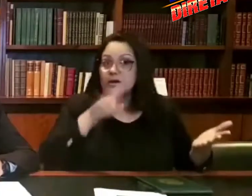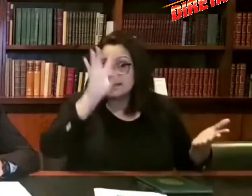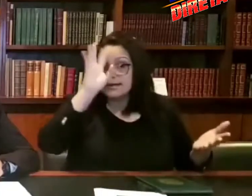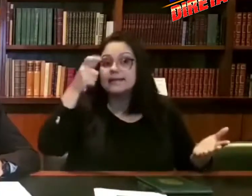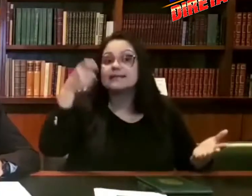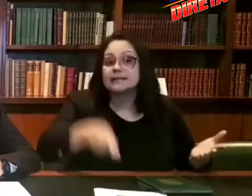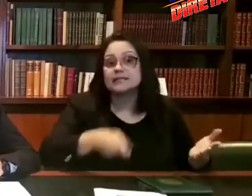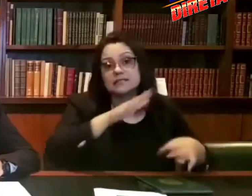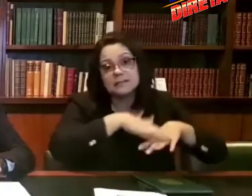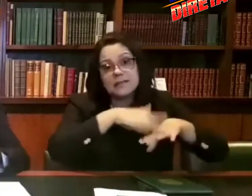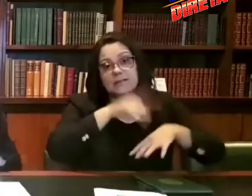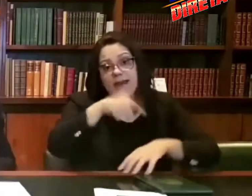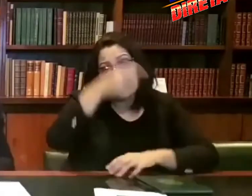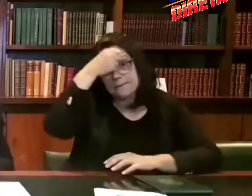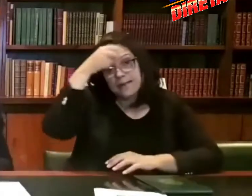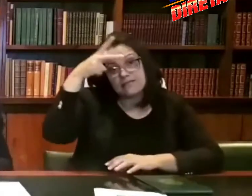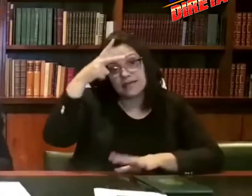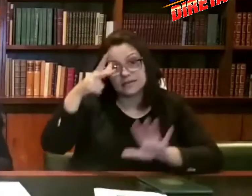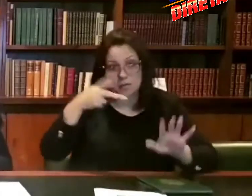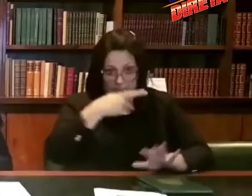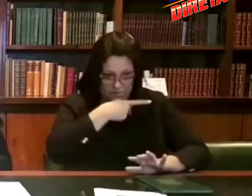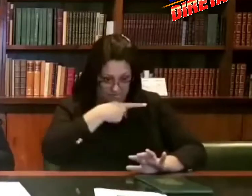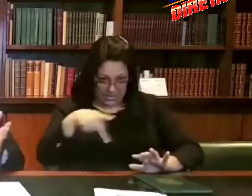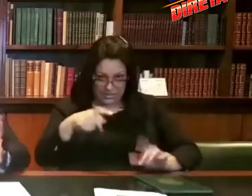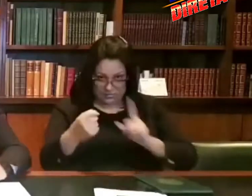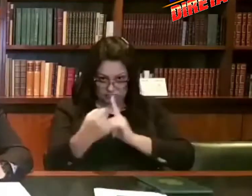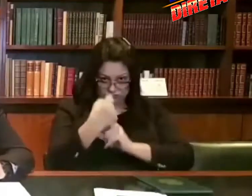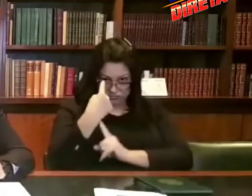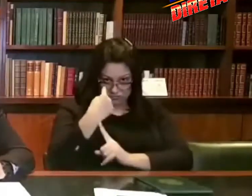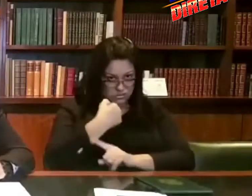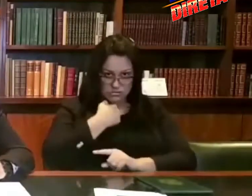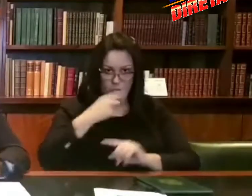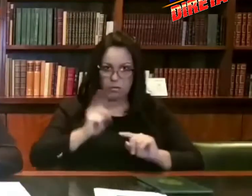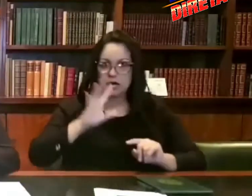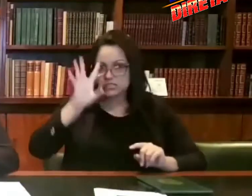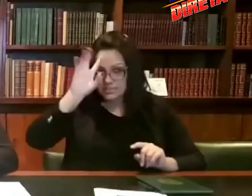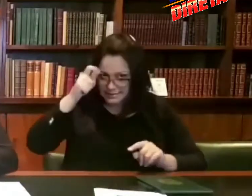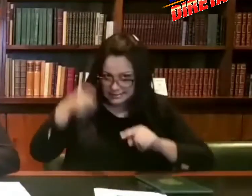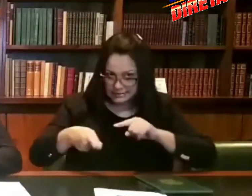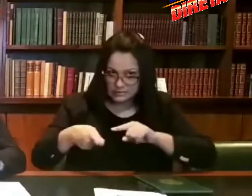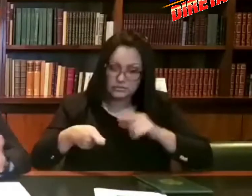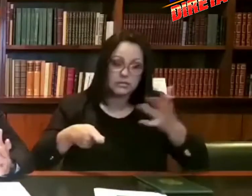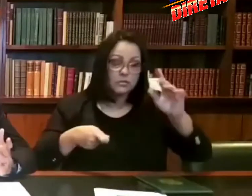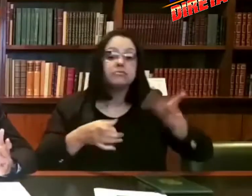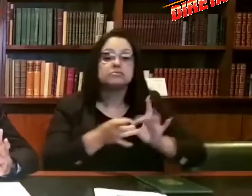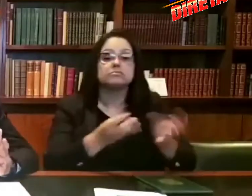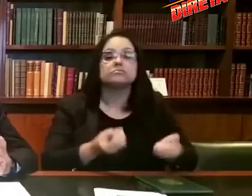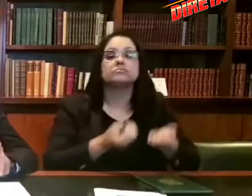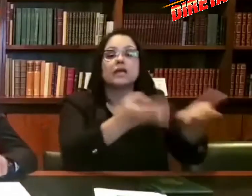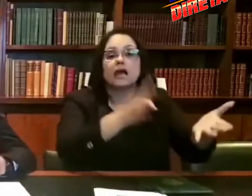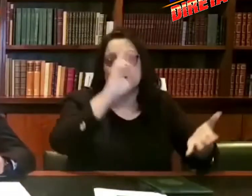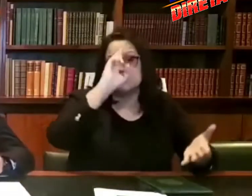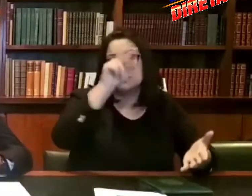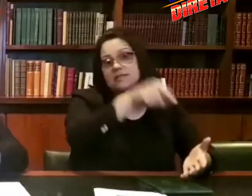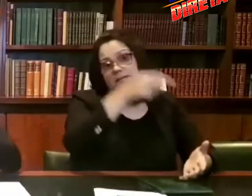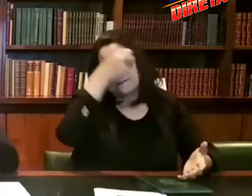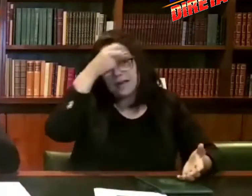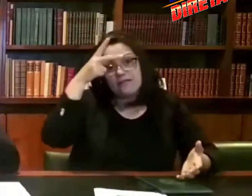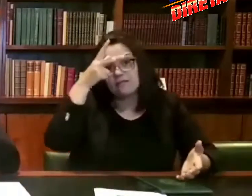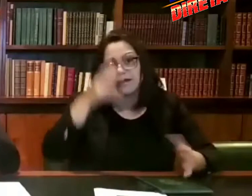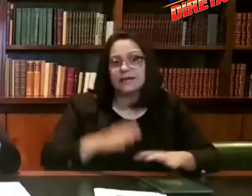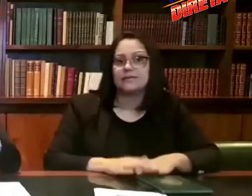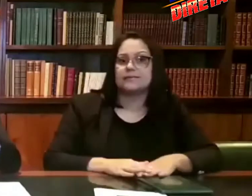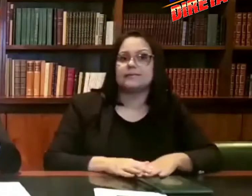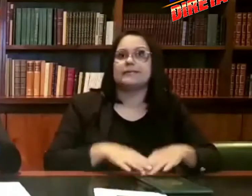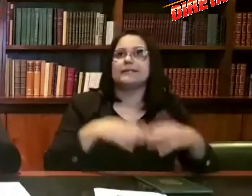decidir são os prefeitos. Se não é o presidente, né? Então tem que ser os prefeitos. Que dentro do mesmo estado,